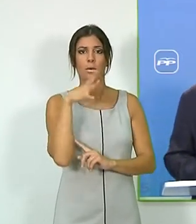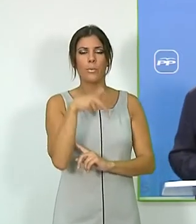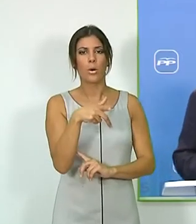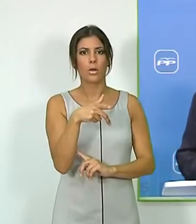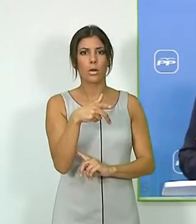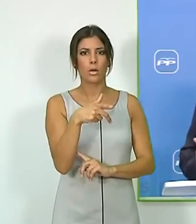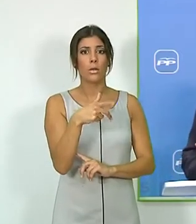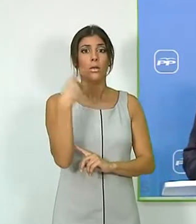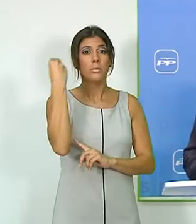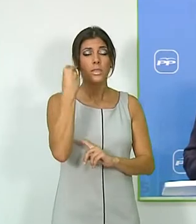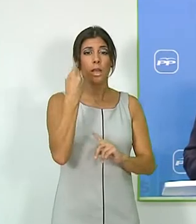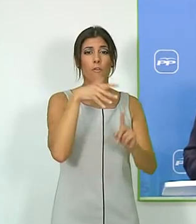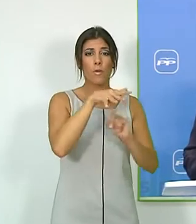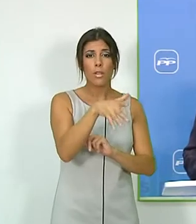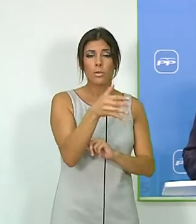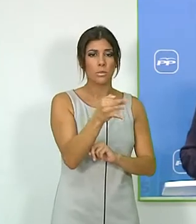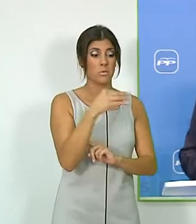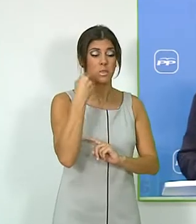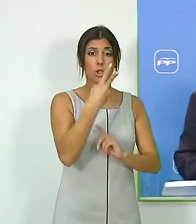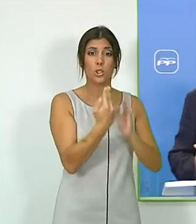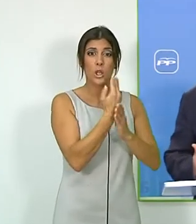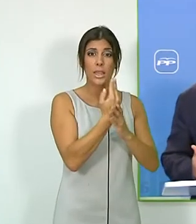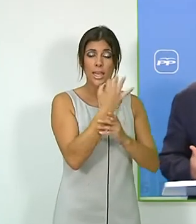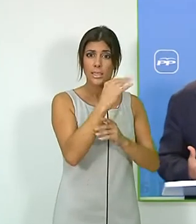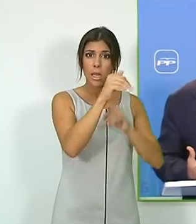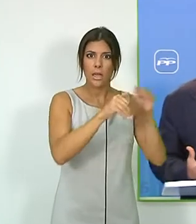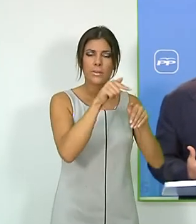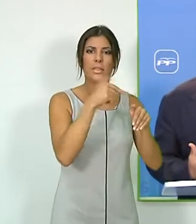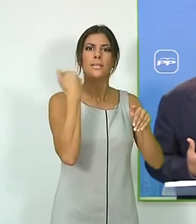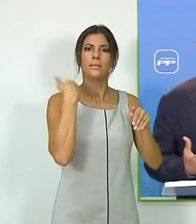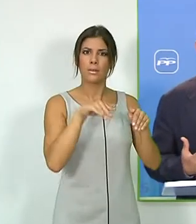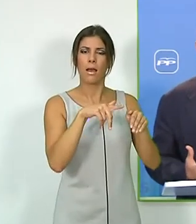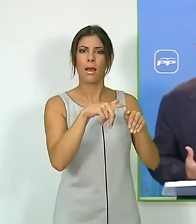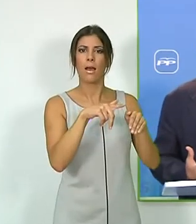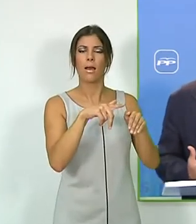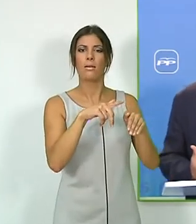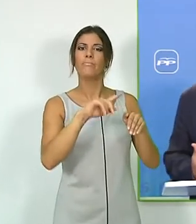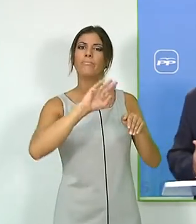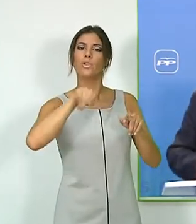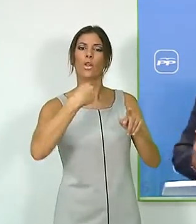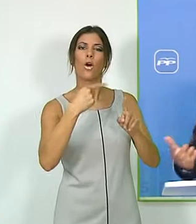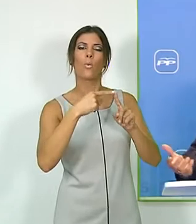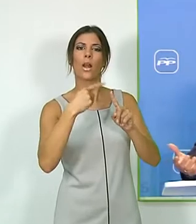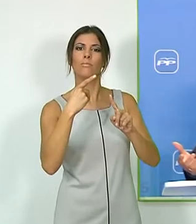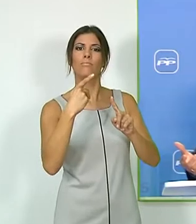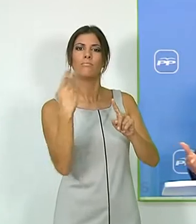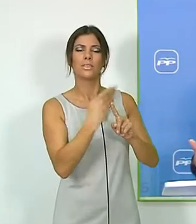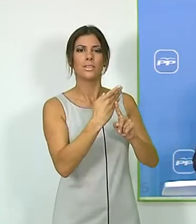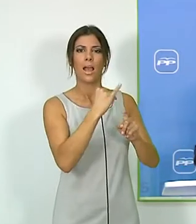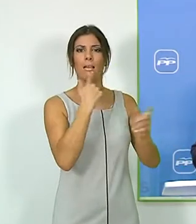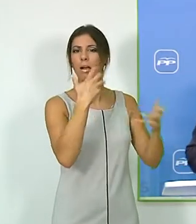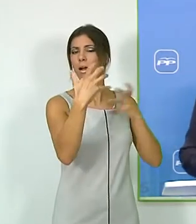Mal nos podrá ir a los gaditanos si en dos días que lleva esta señora de candidata ya le han salpicado